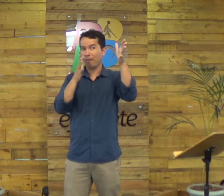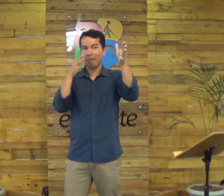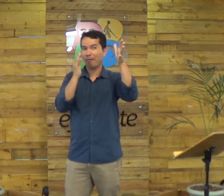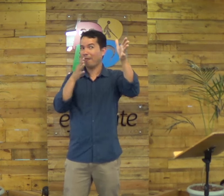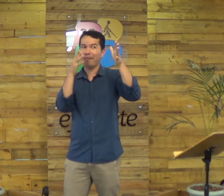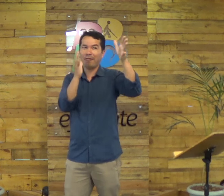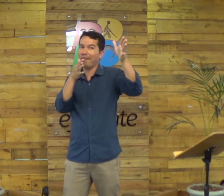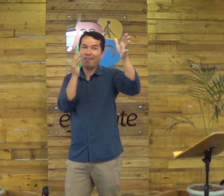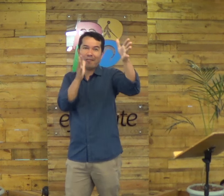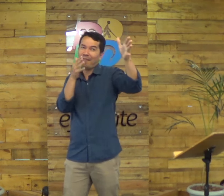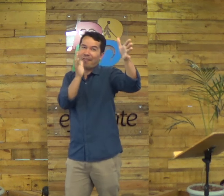bom, sabe?